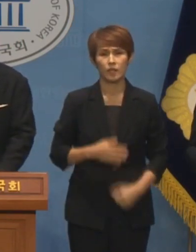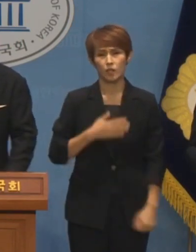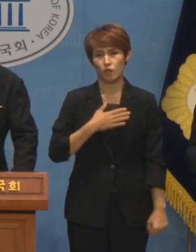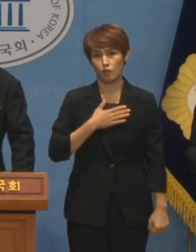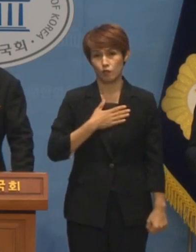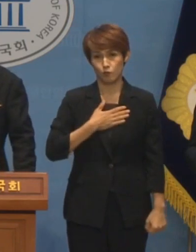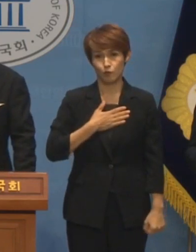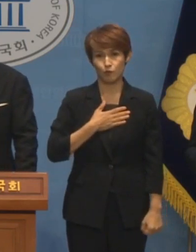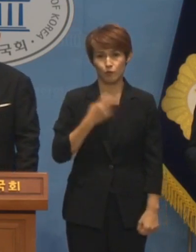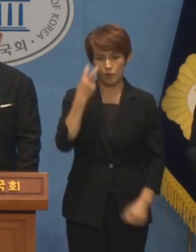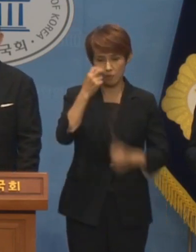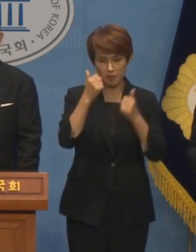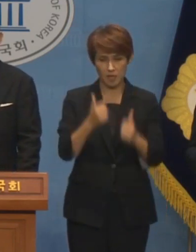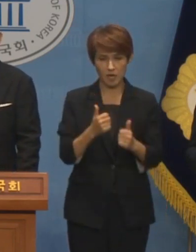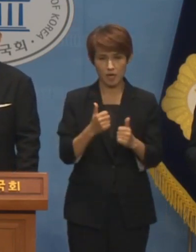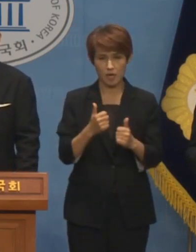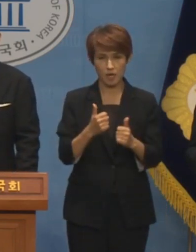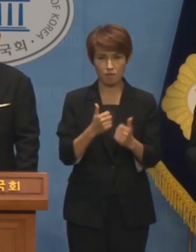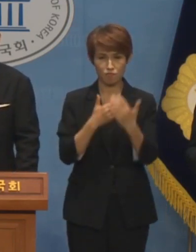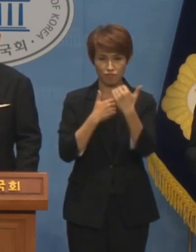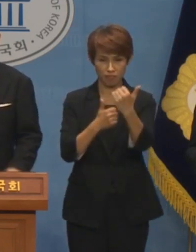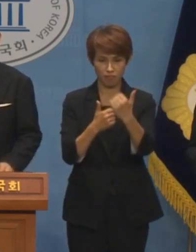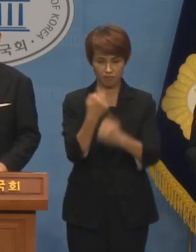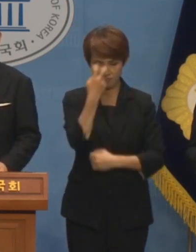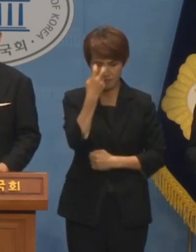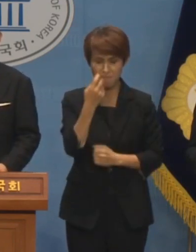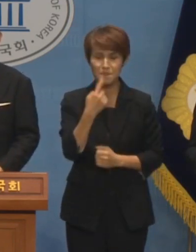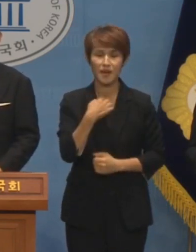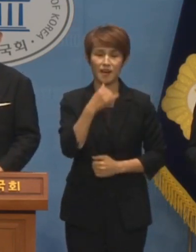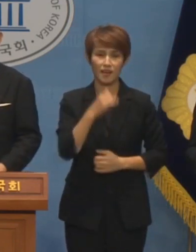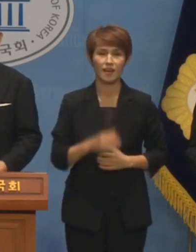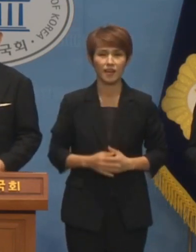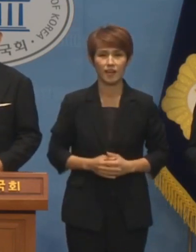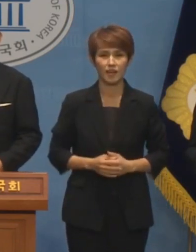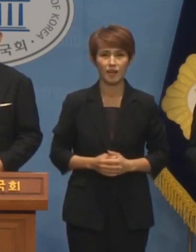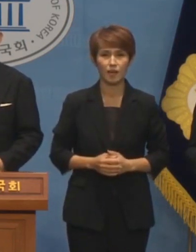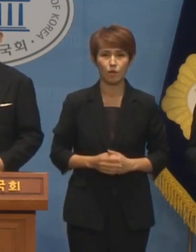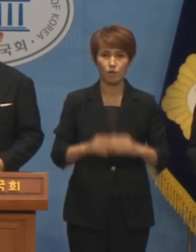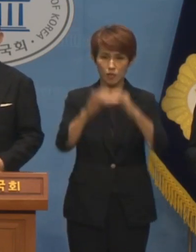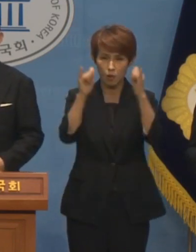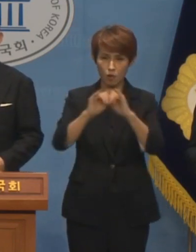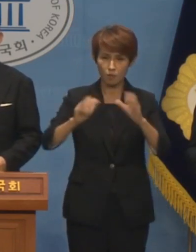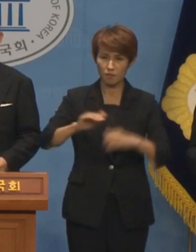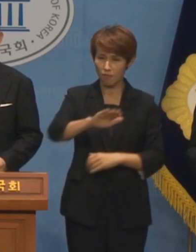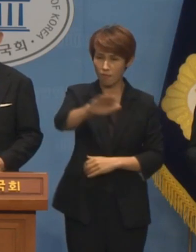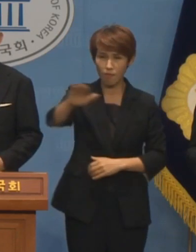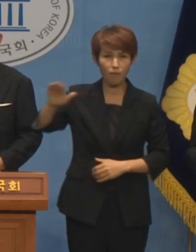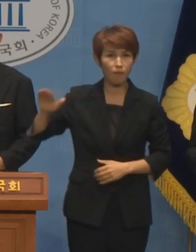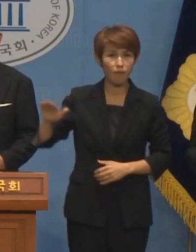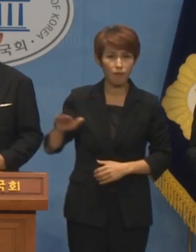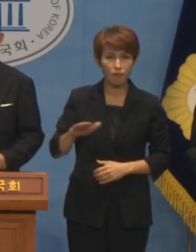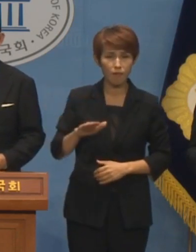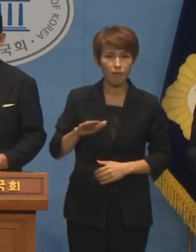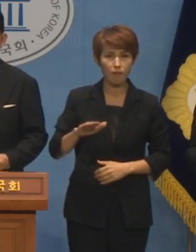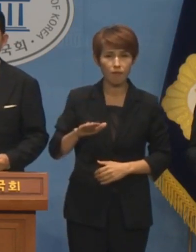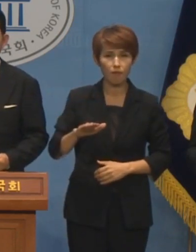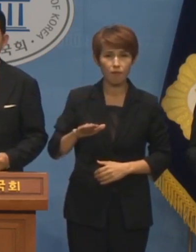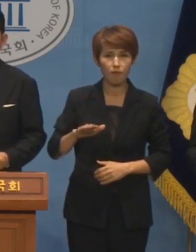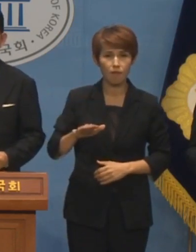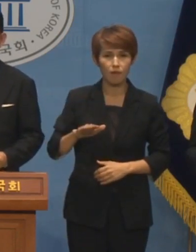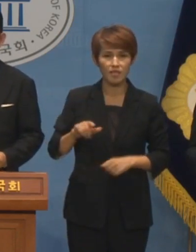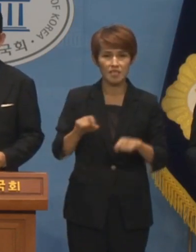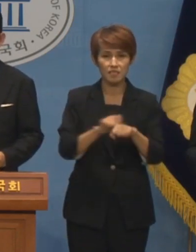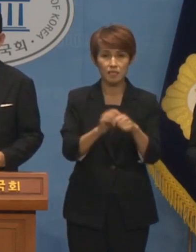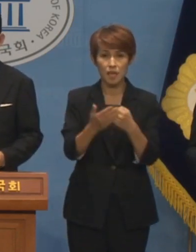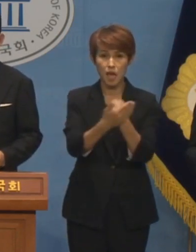저도 검찰 조사를 받아봤습니다만 우리 사회 그 어떤 국민, 그 어떤 을들도 이런